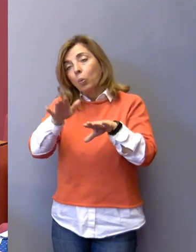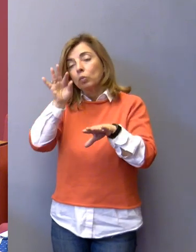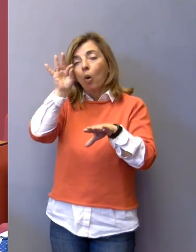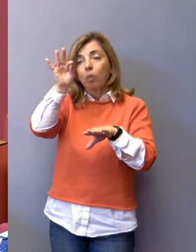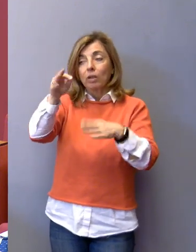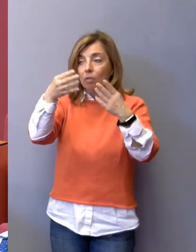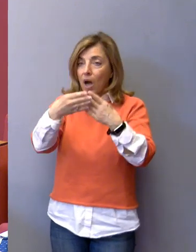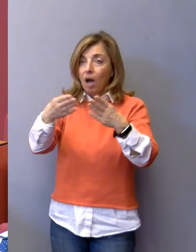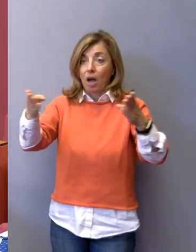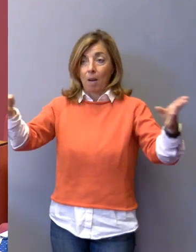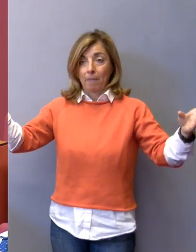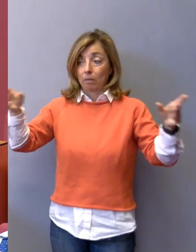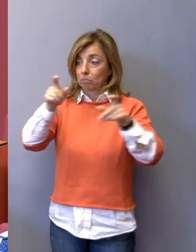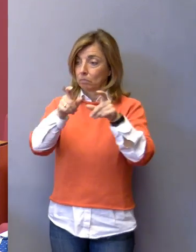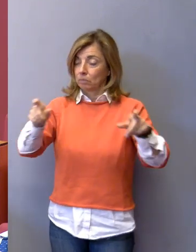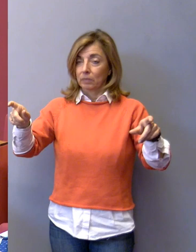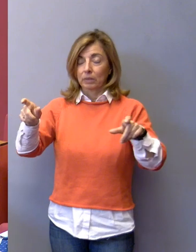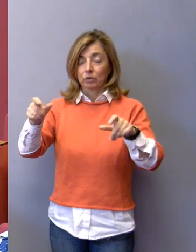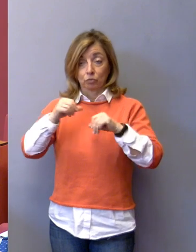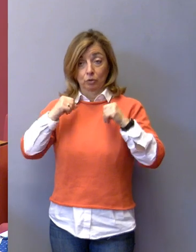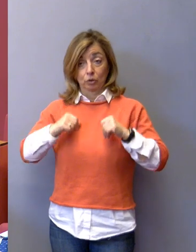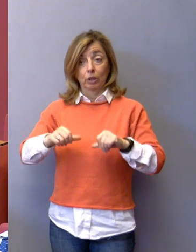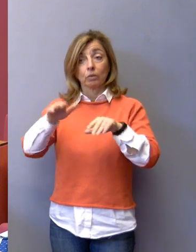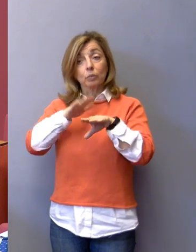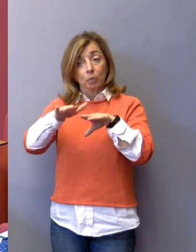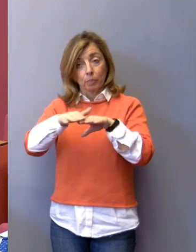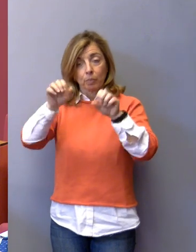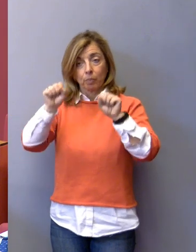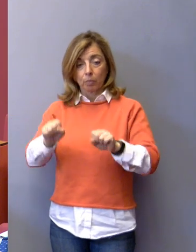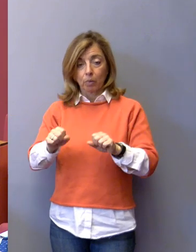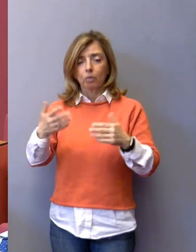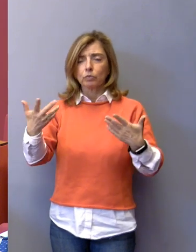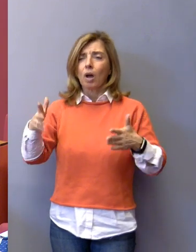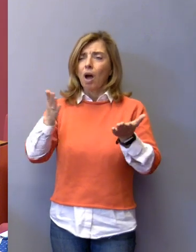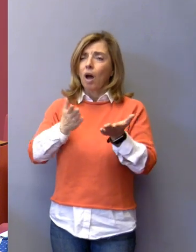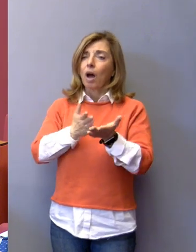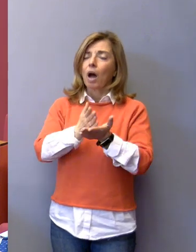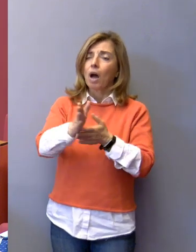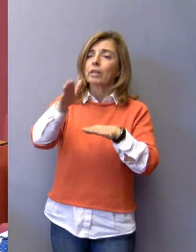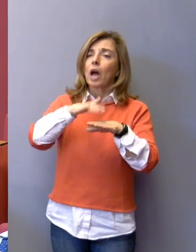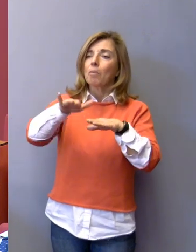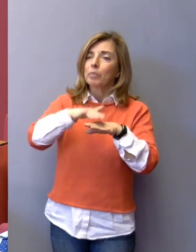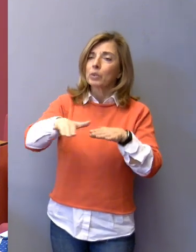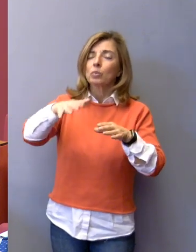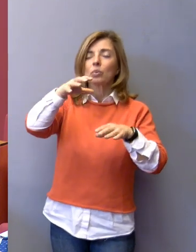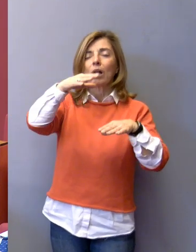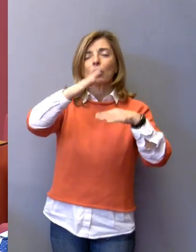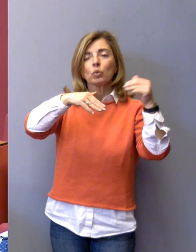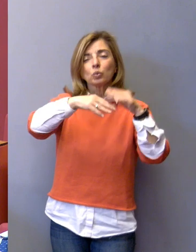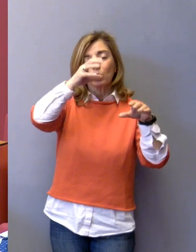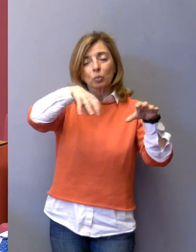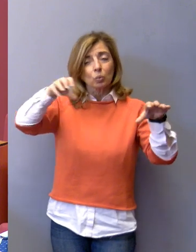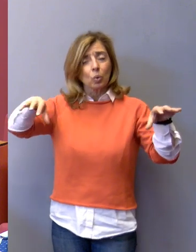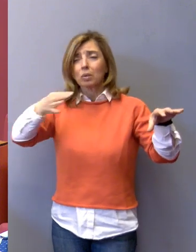aperto la cittadinanza da decenni siamo abituati a strutture preziose bellissime di grande valore che sono già state lasciate